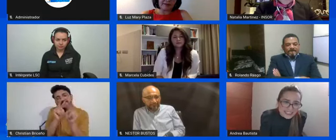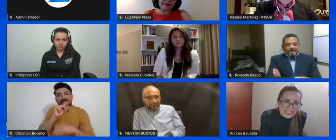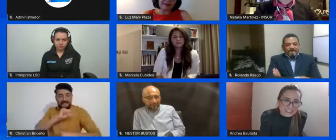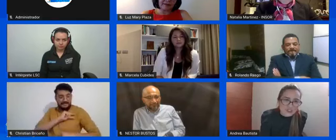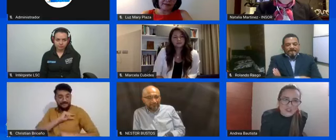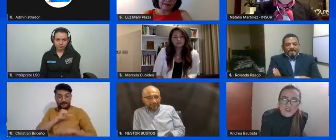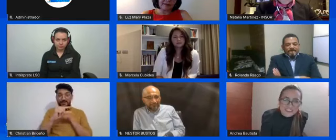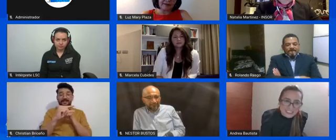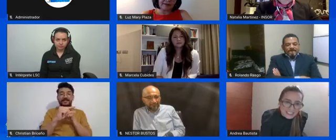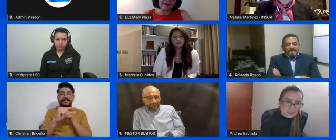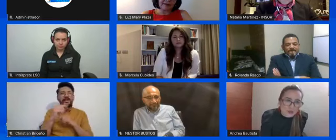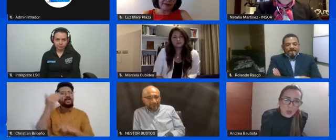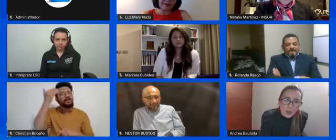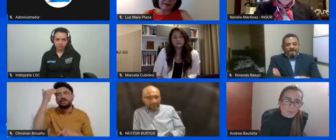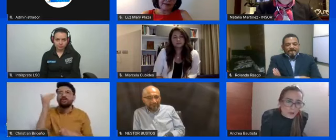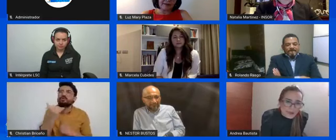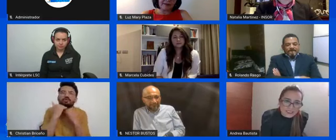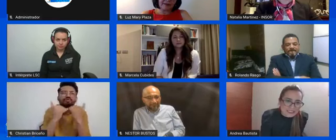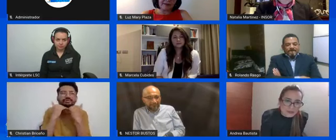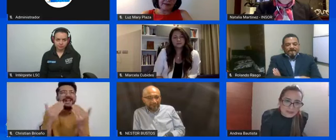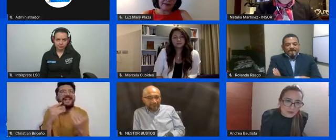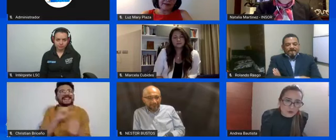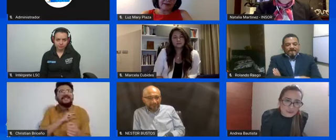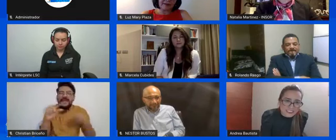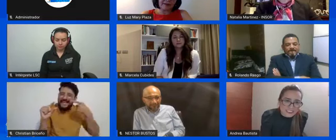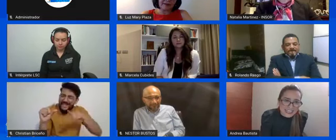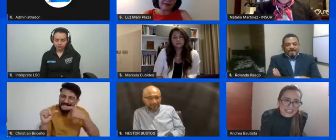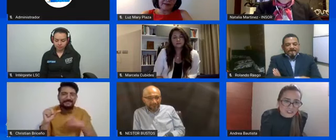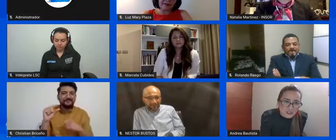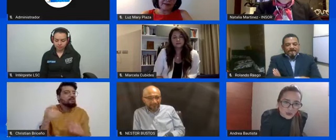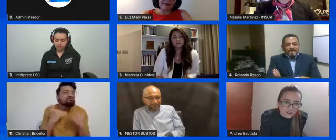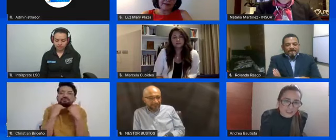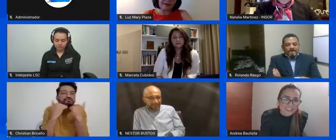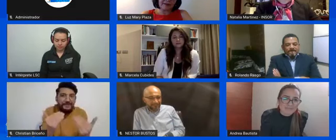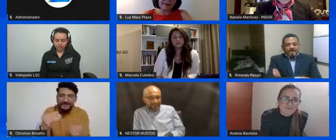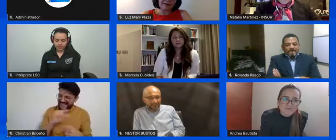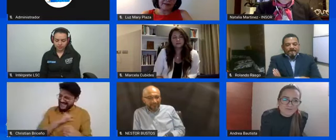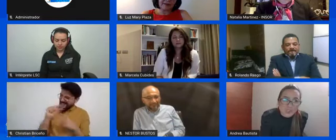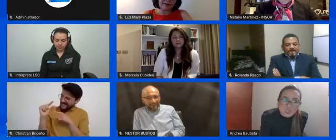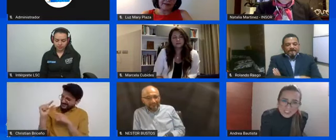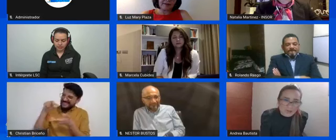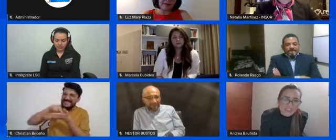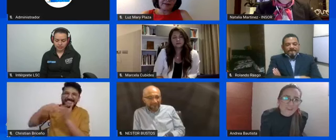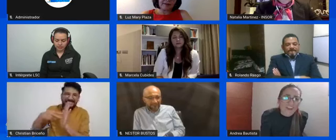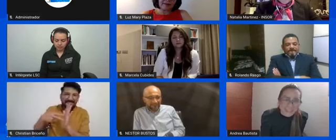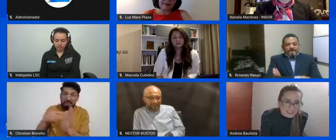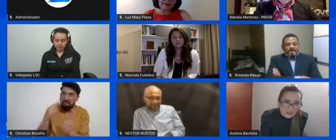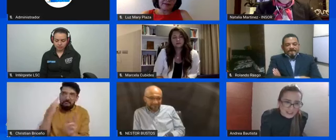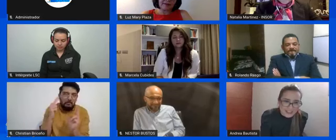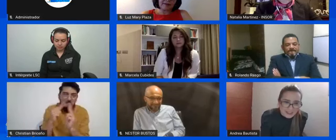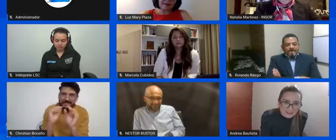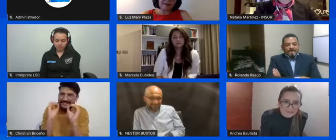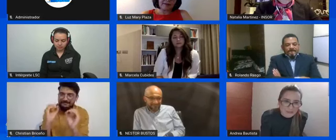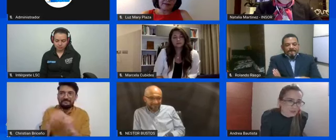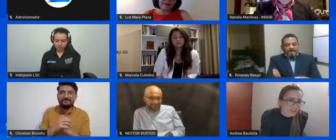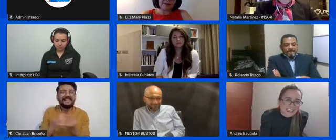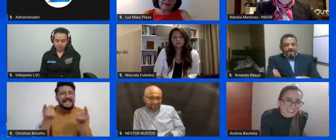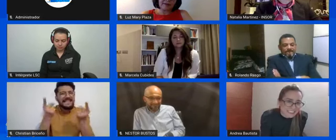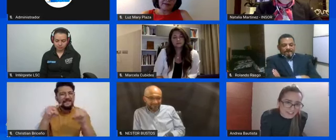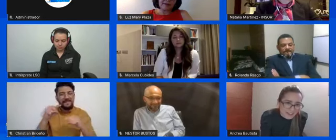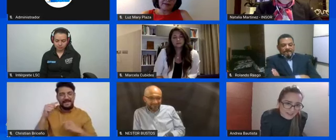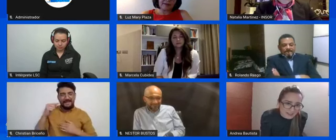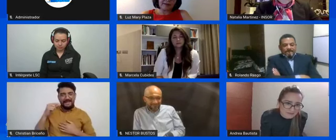entendió que entendieron acerca de la lengua de señas. Entonces yo desde niño pude saber desde el principio conocer acerca del INSOR. Yo no